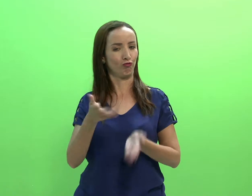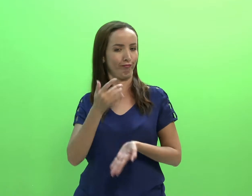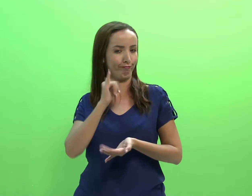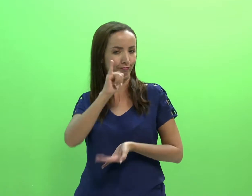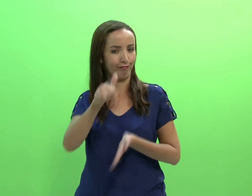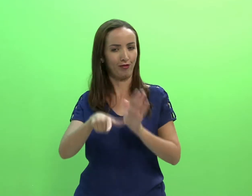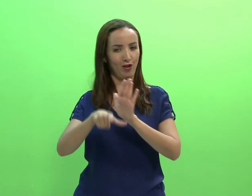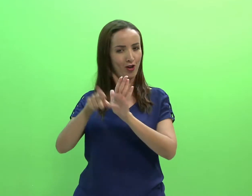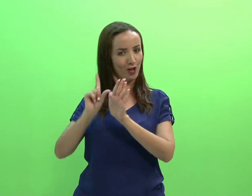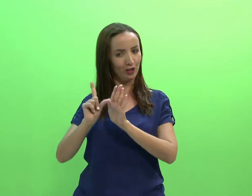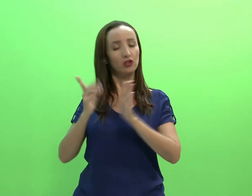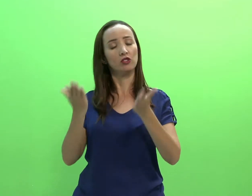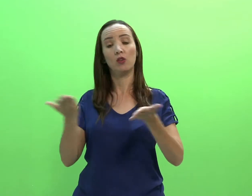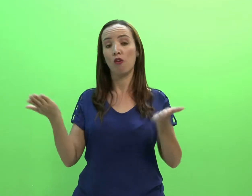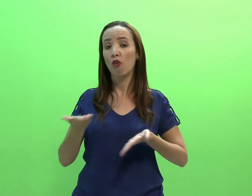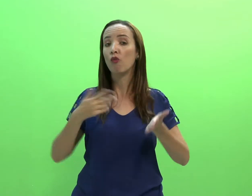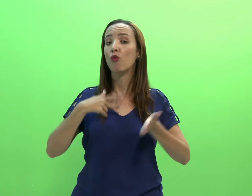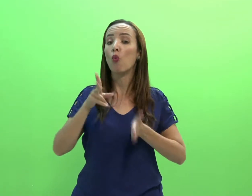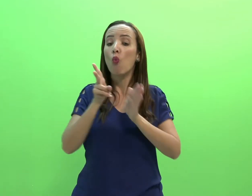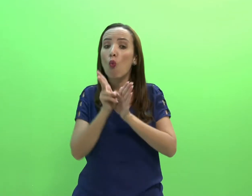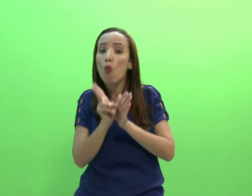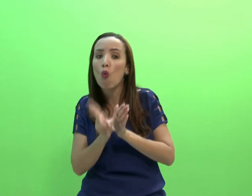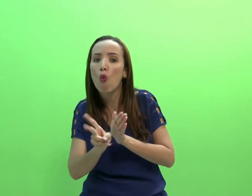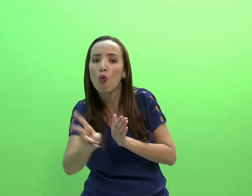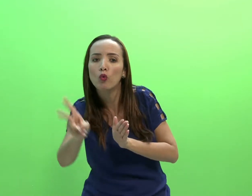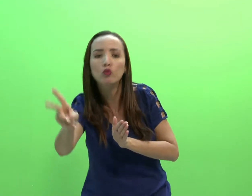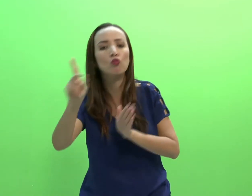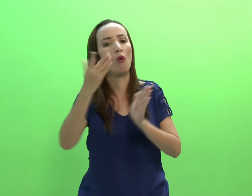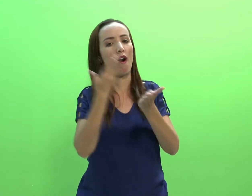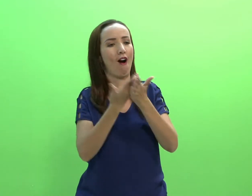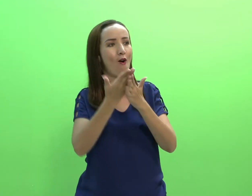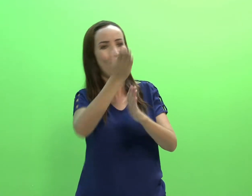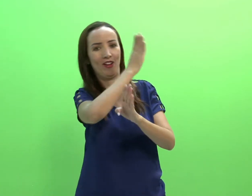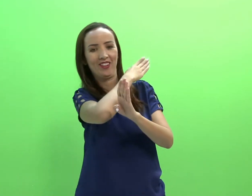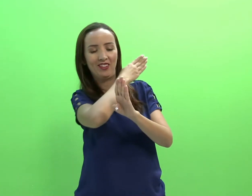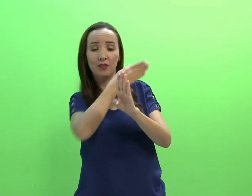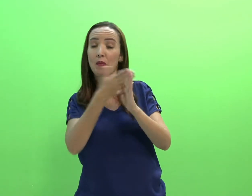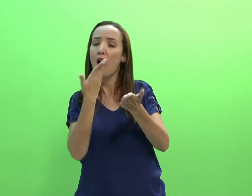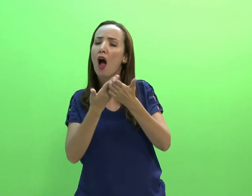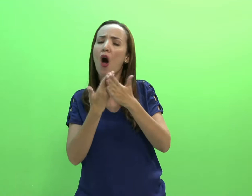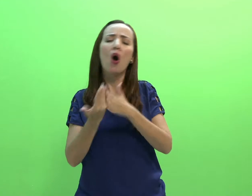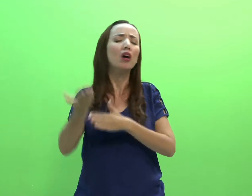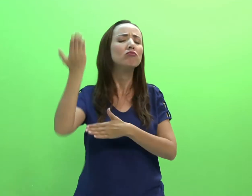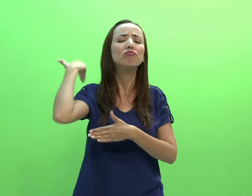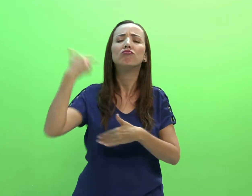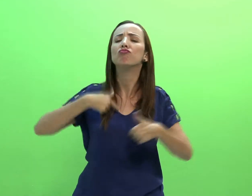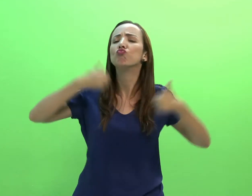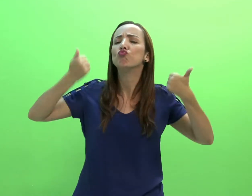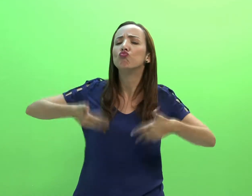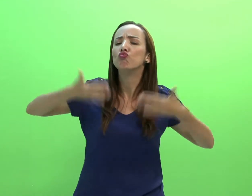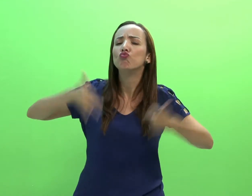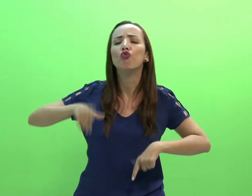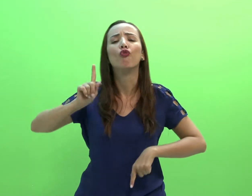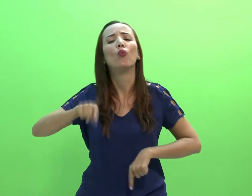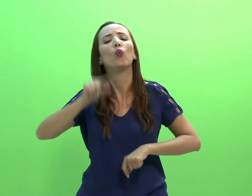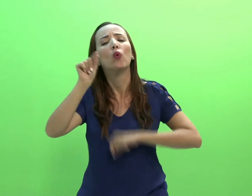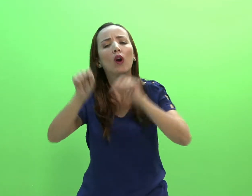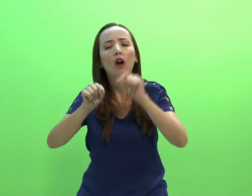Então, anteriormente já falei a vocês, agora daremos continuidade à nossa aula. Na aula